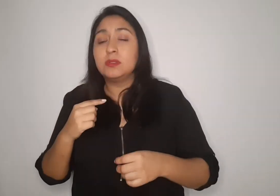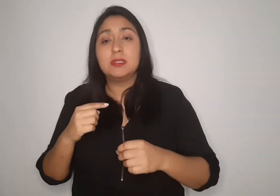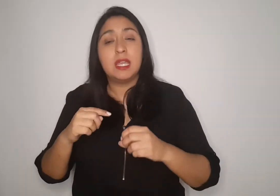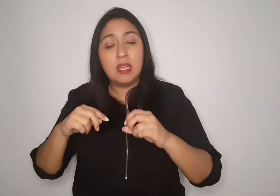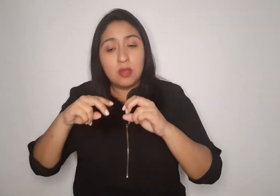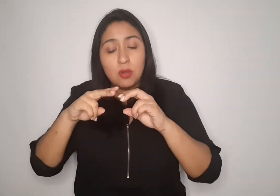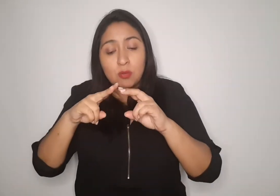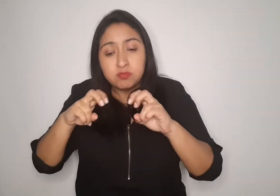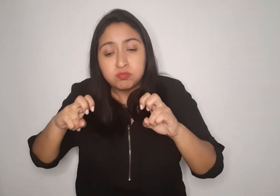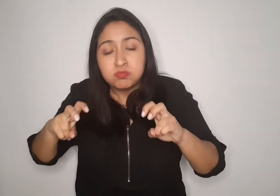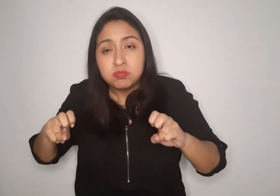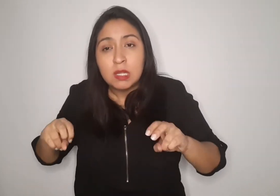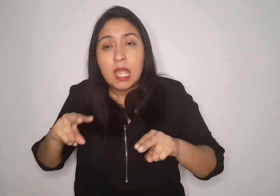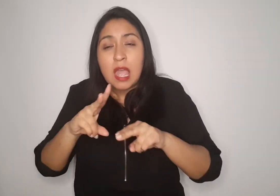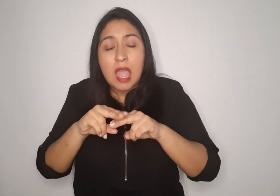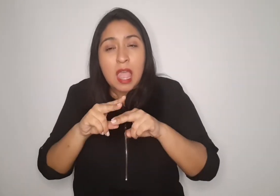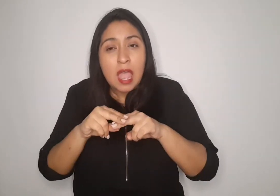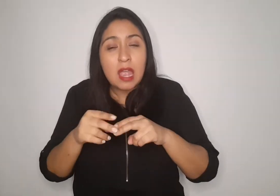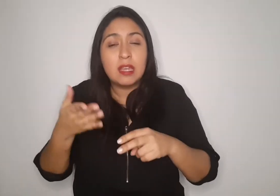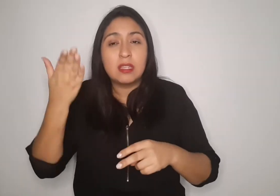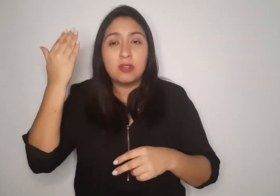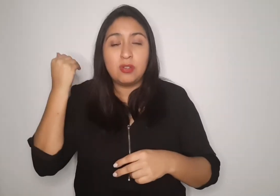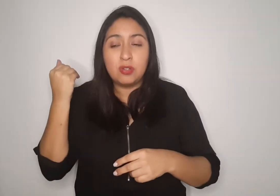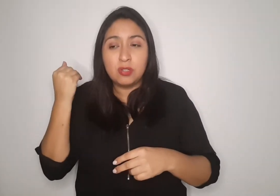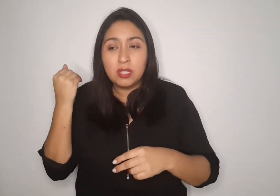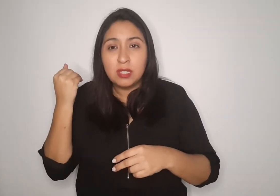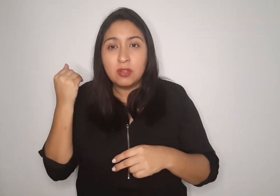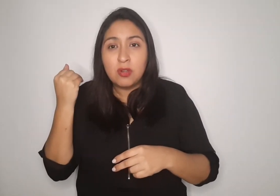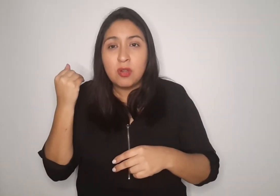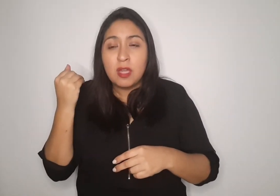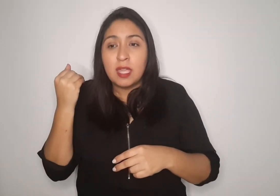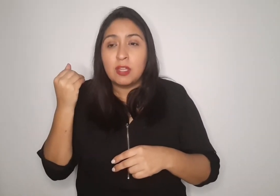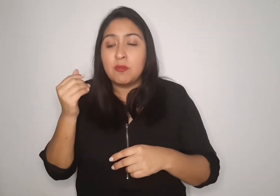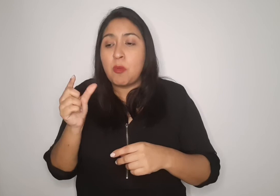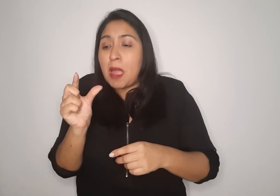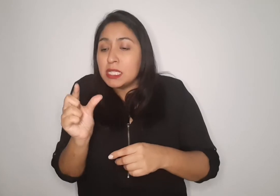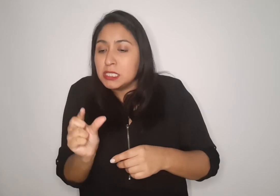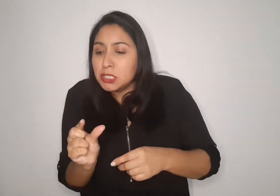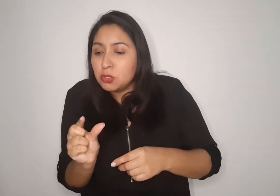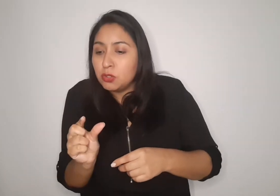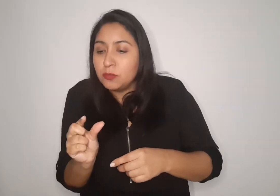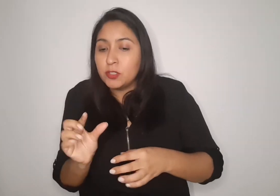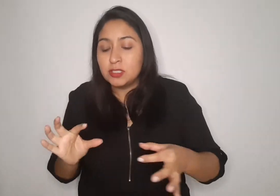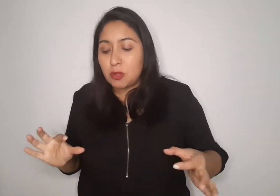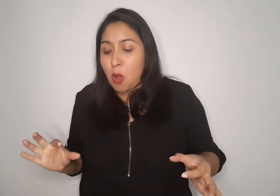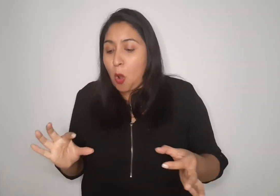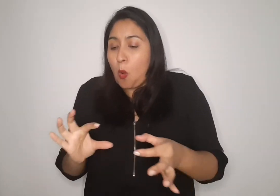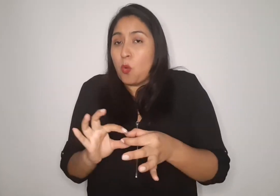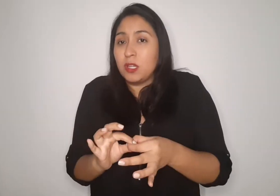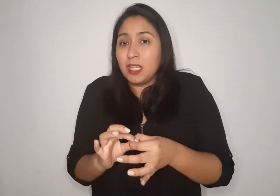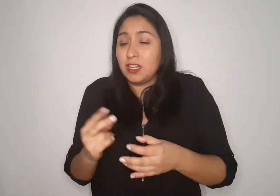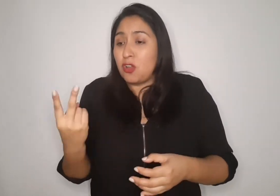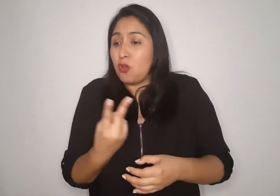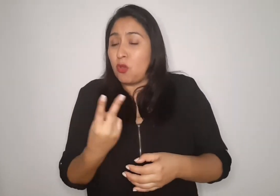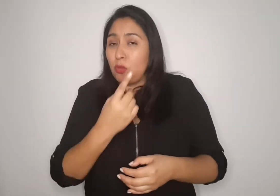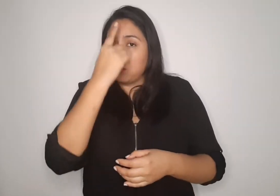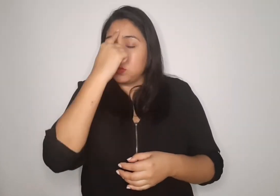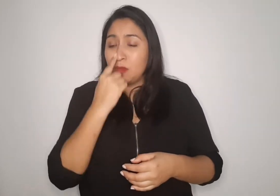unir todo esto en una reflexión más conjunta era un